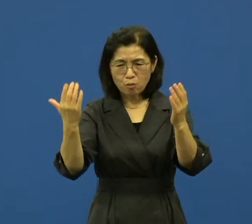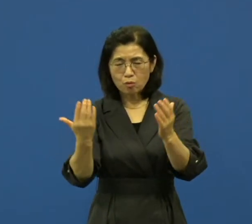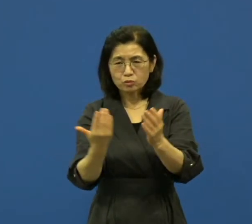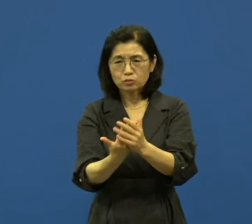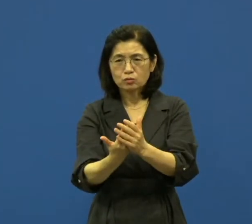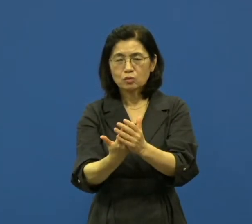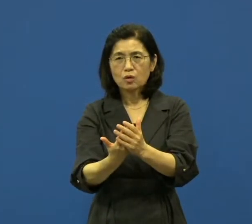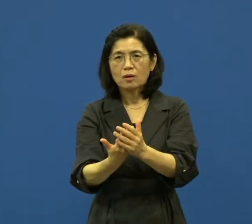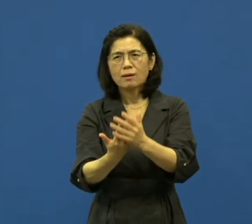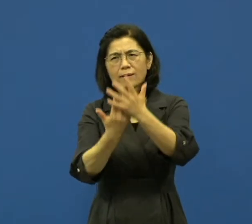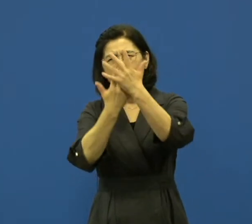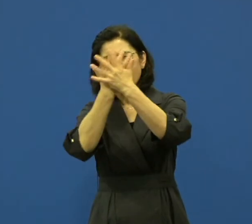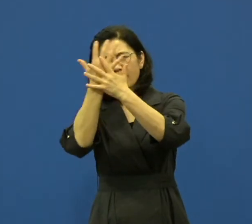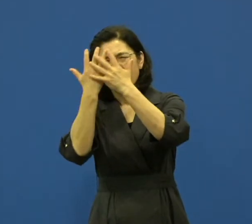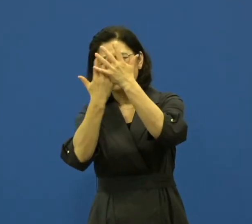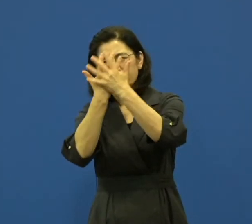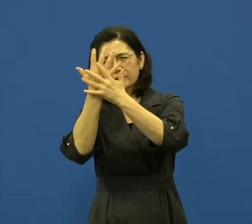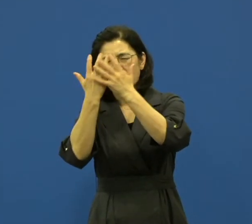어려워요.